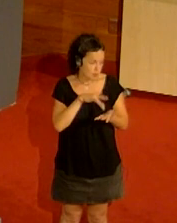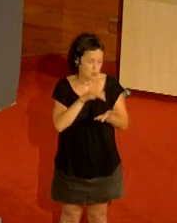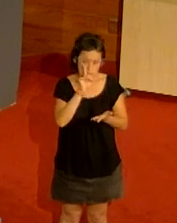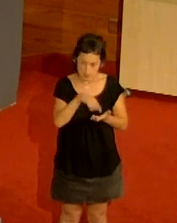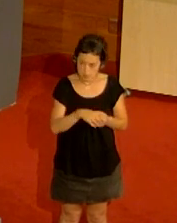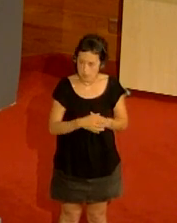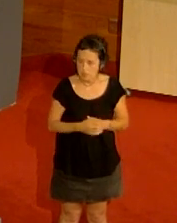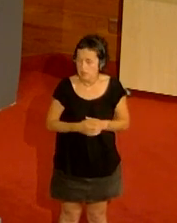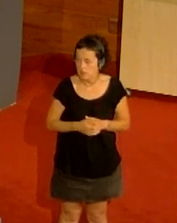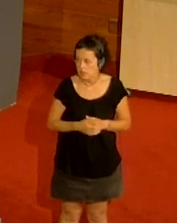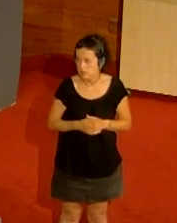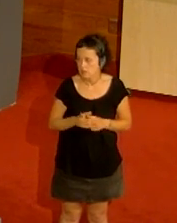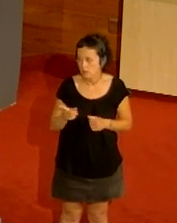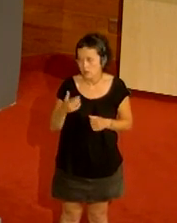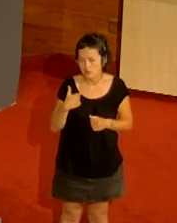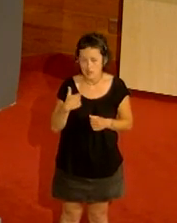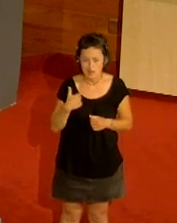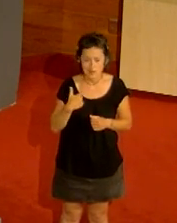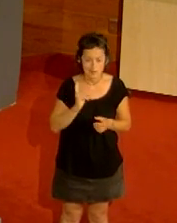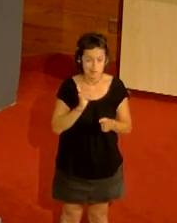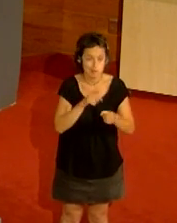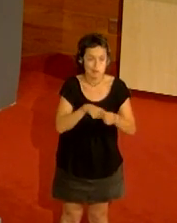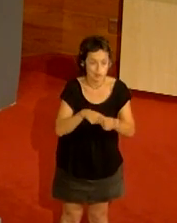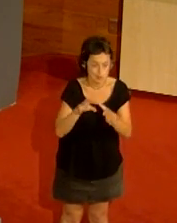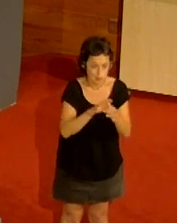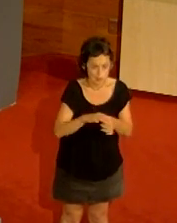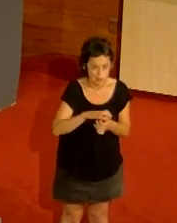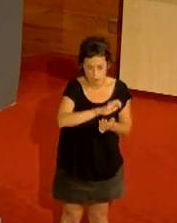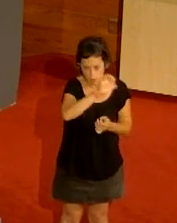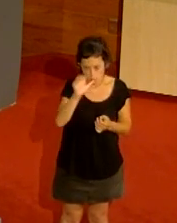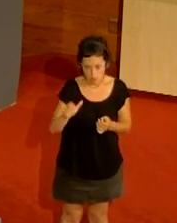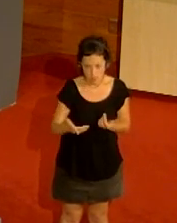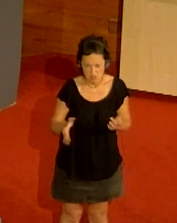que ahí se mete también la Unión Europea, pasa en muchos lugares del mundo.